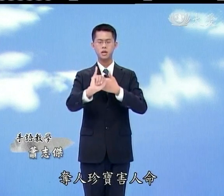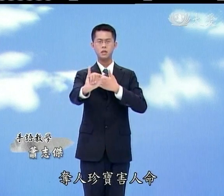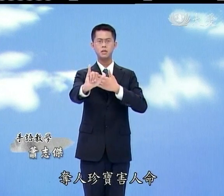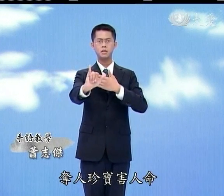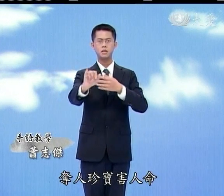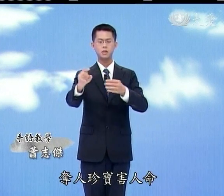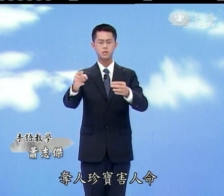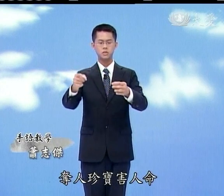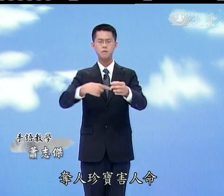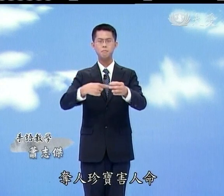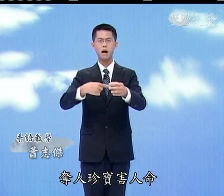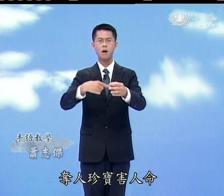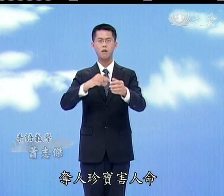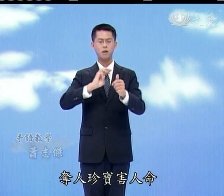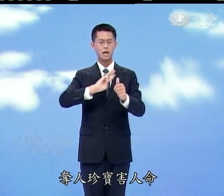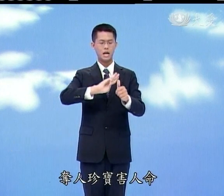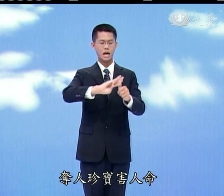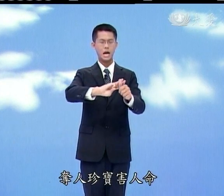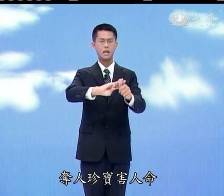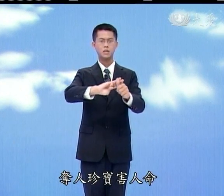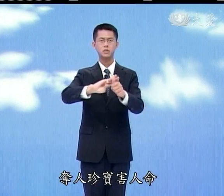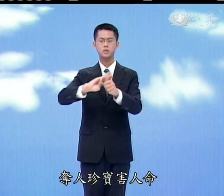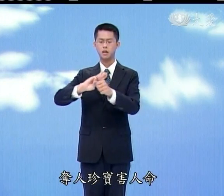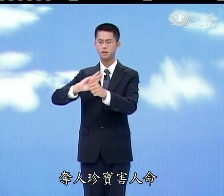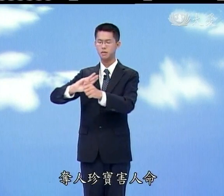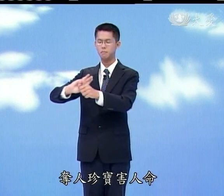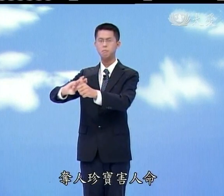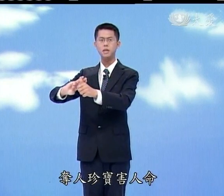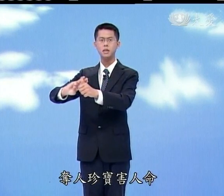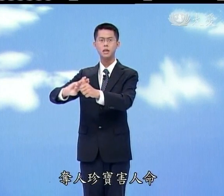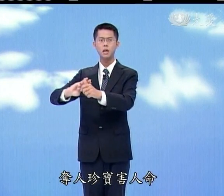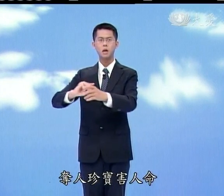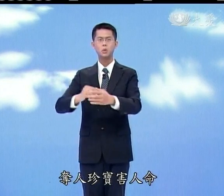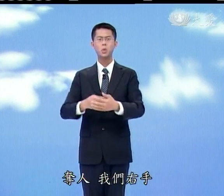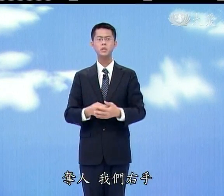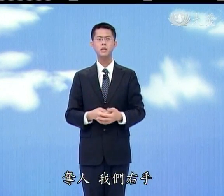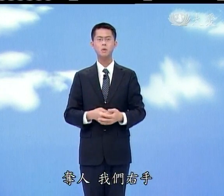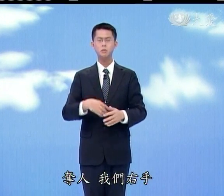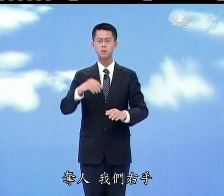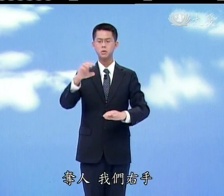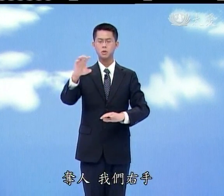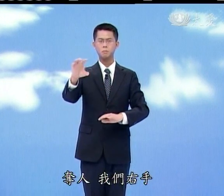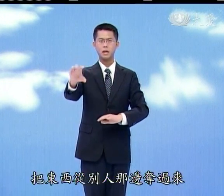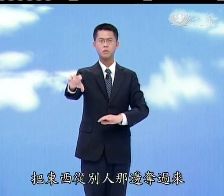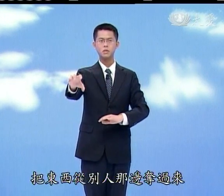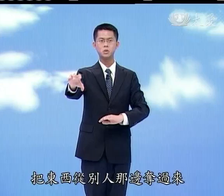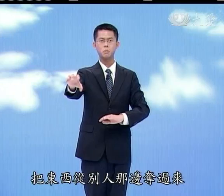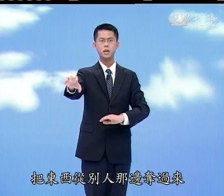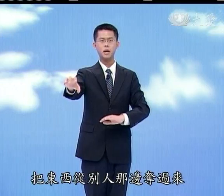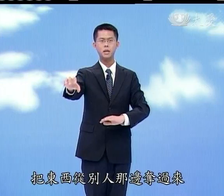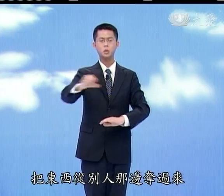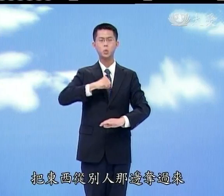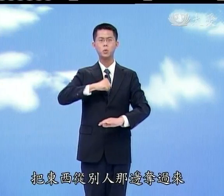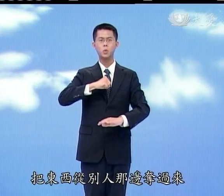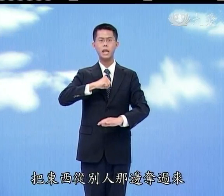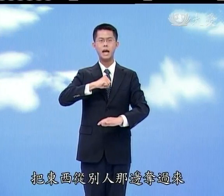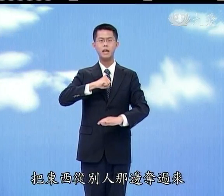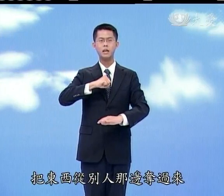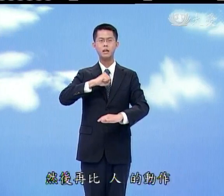人珍宝害人命。夺人，我们右手把东西从别人那边夺过来，